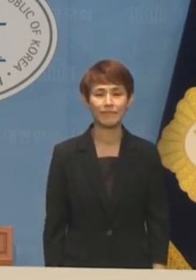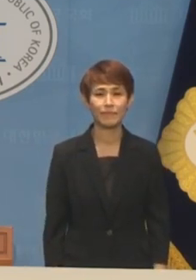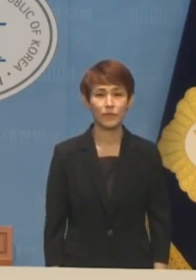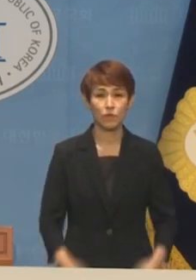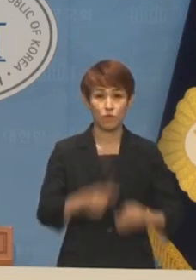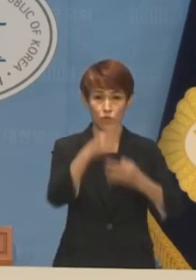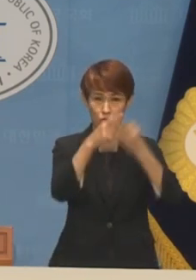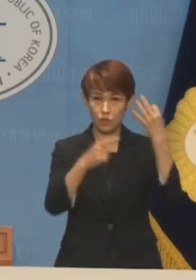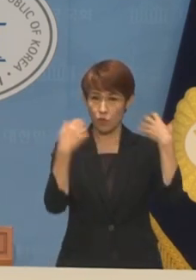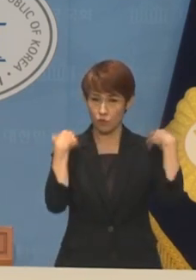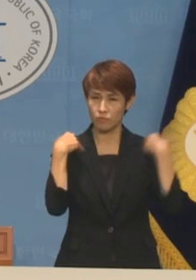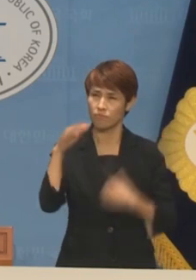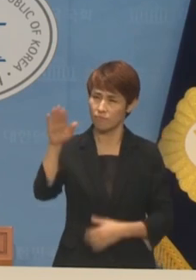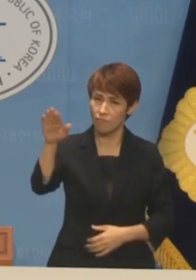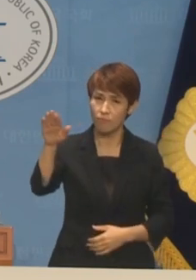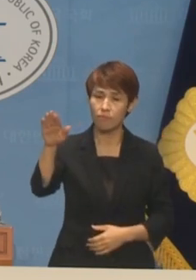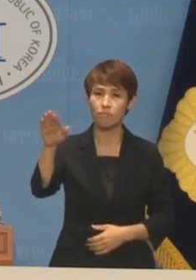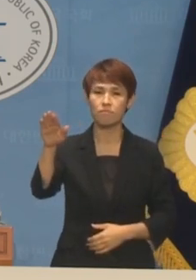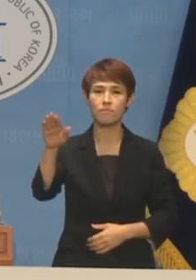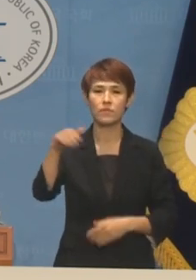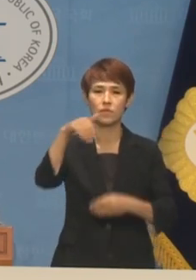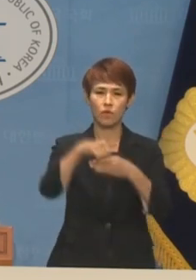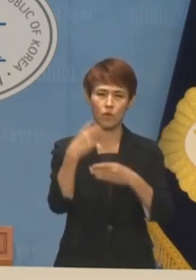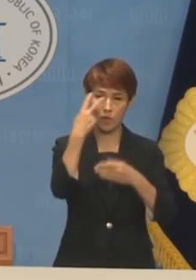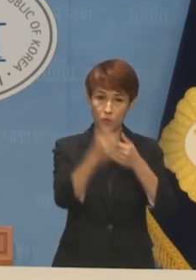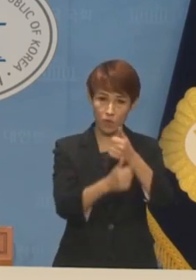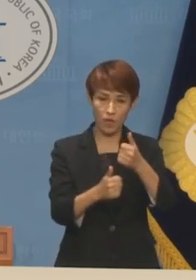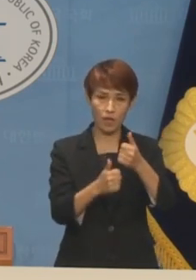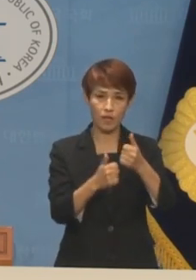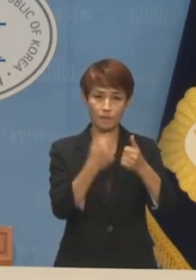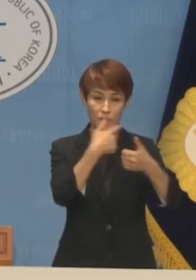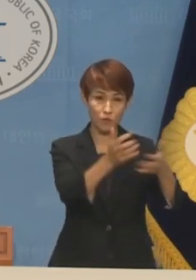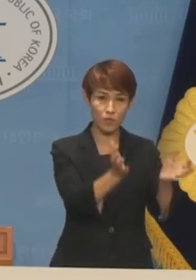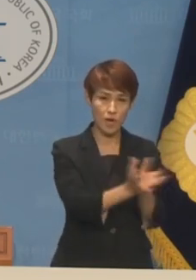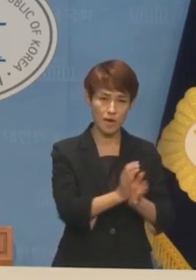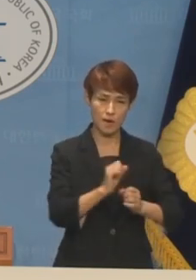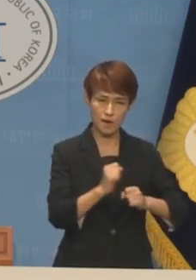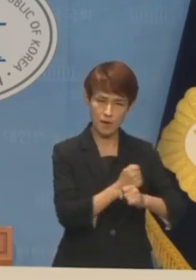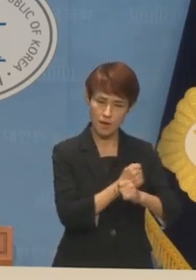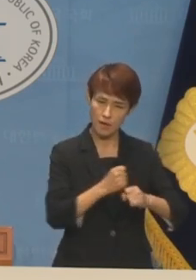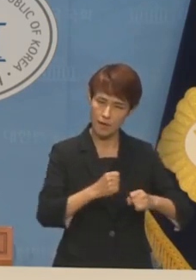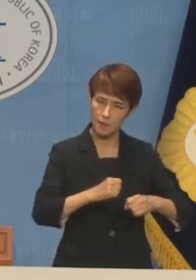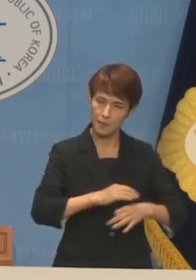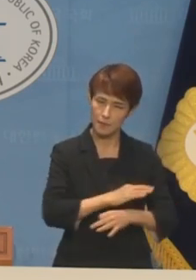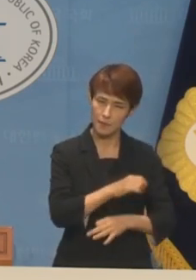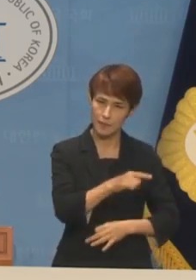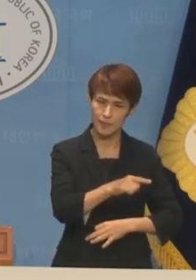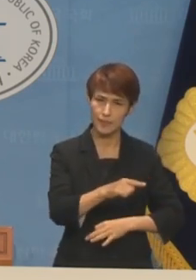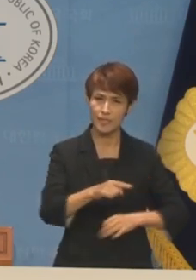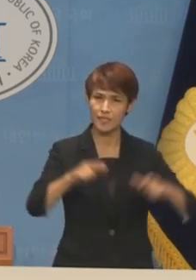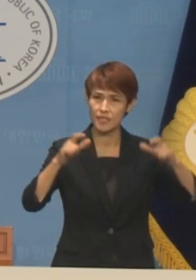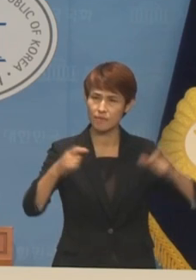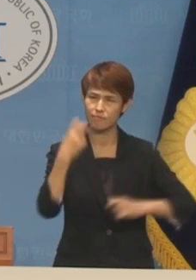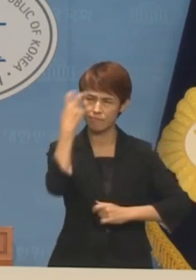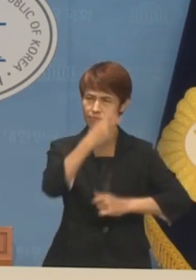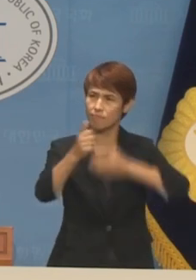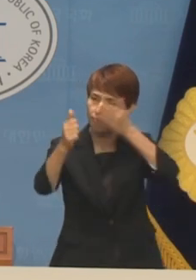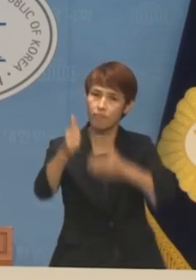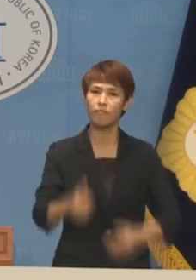윤석열 정부는 선관위와 민주당 간의 부당거래 의혹을 적극 수사해야